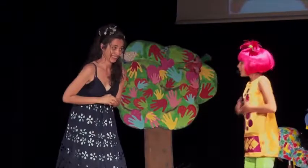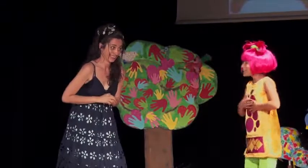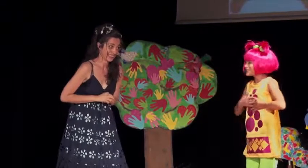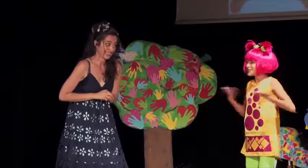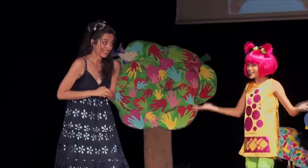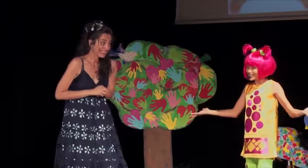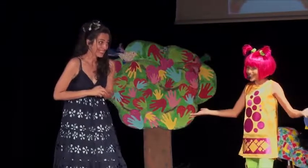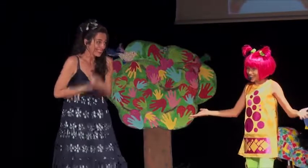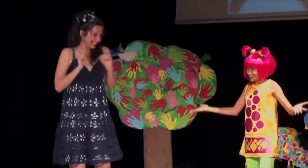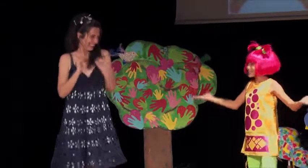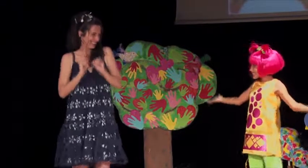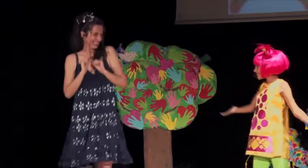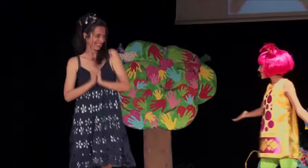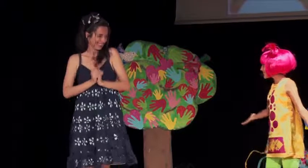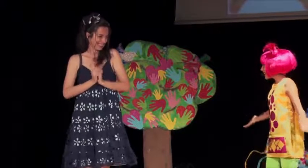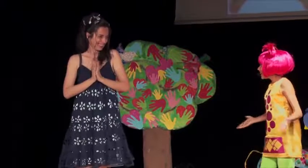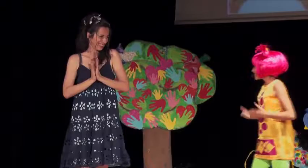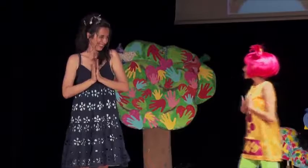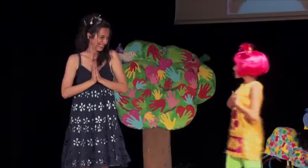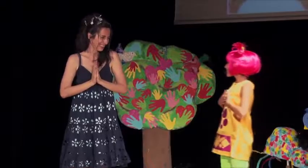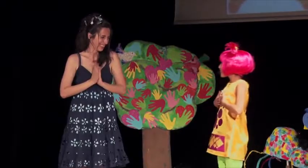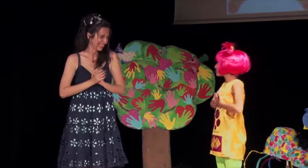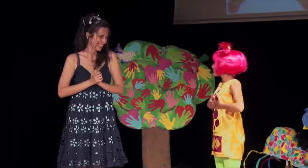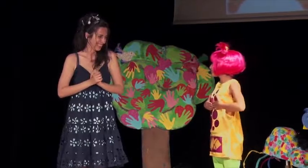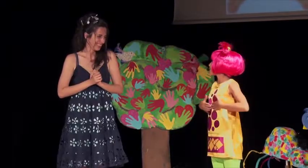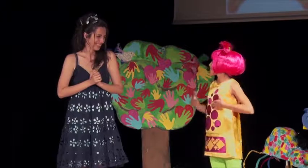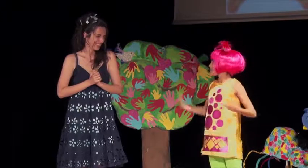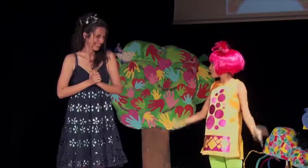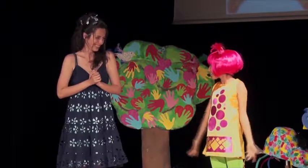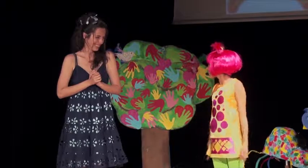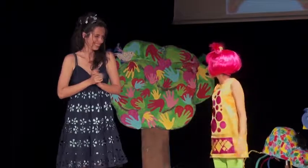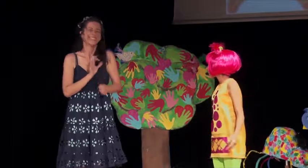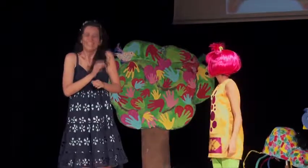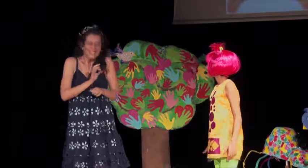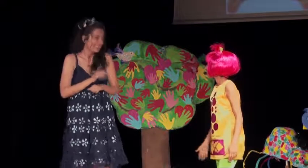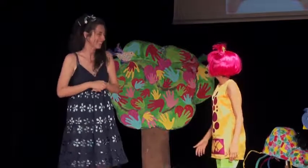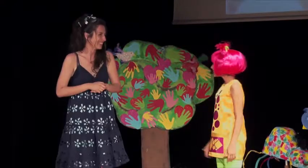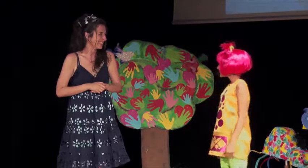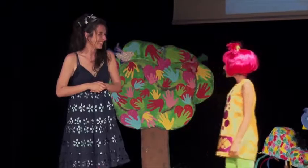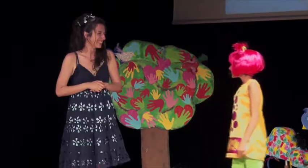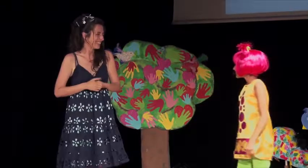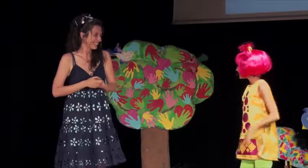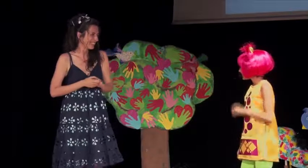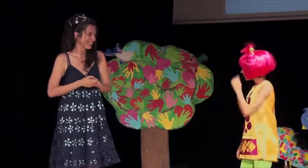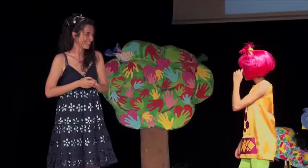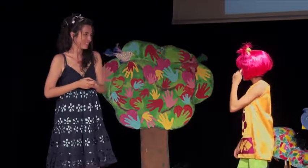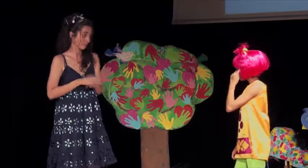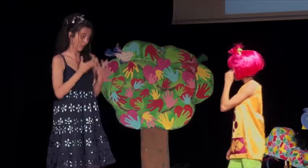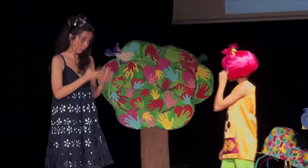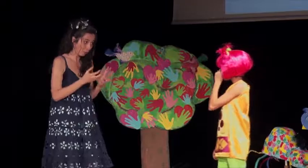Oh, mais oui, bien sûr. Tu viendras visiter ma belle planète. Tu veux que je t'apprenne à